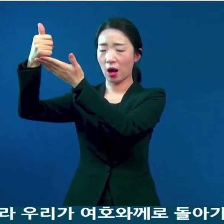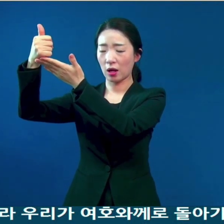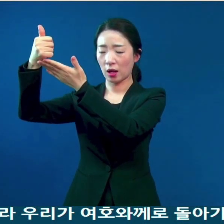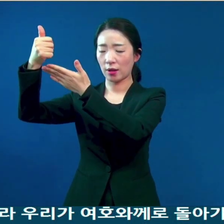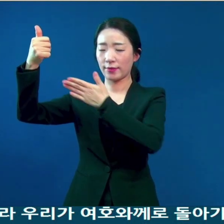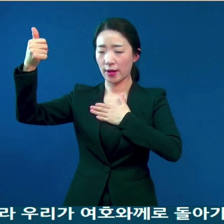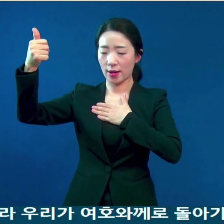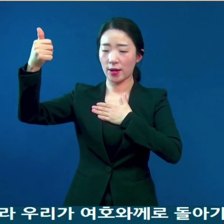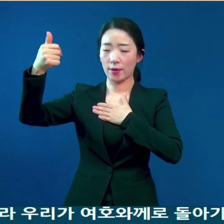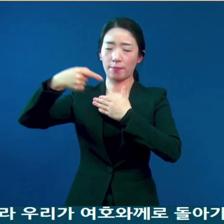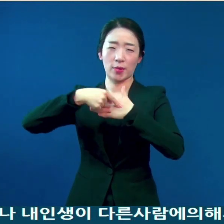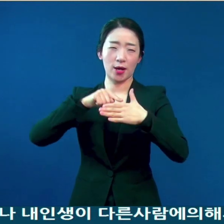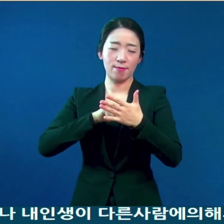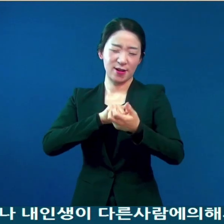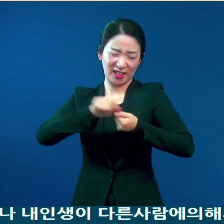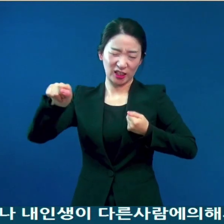겁니다.